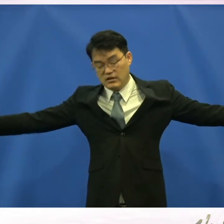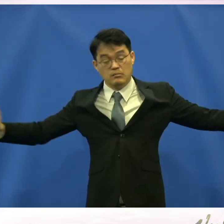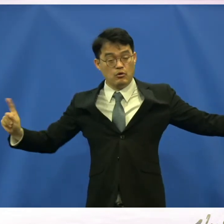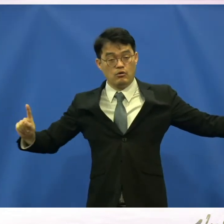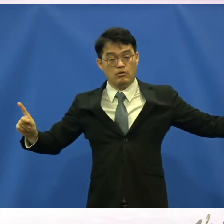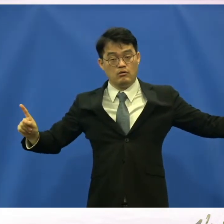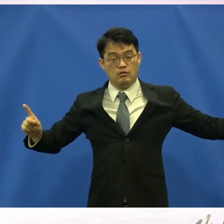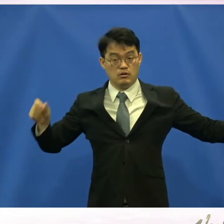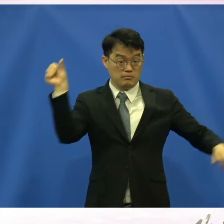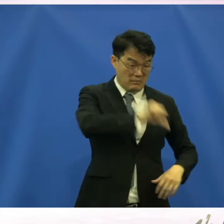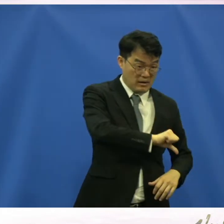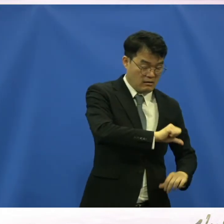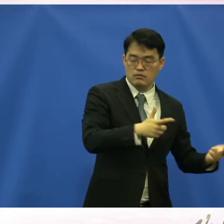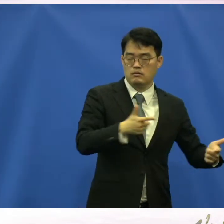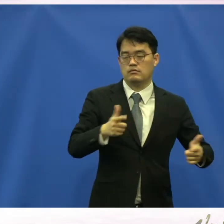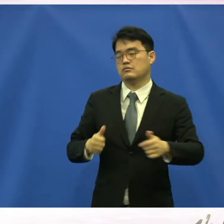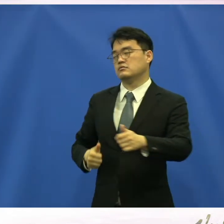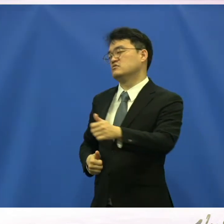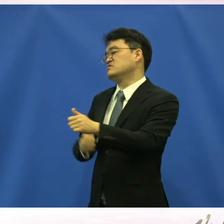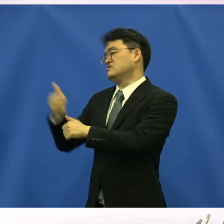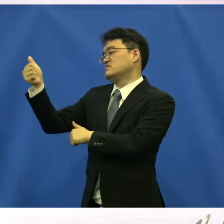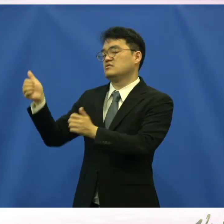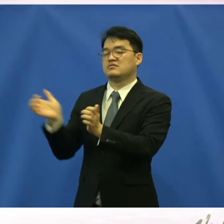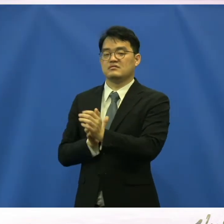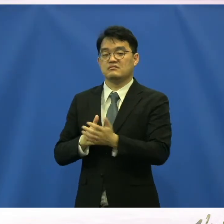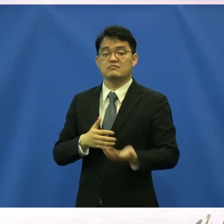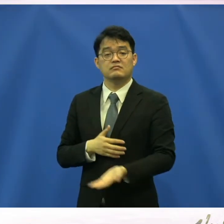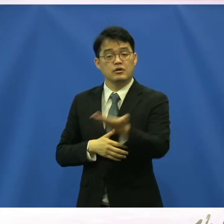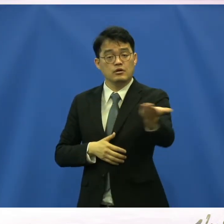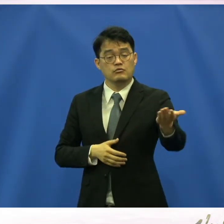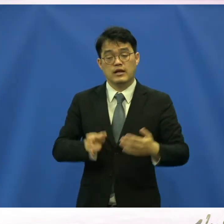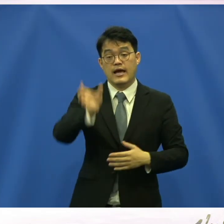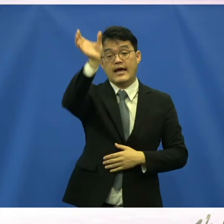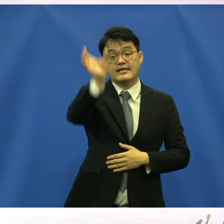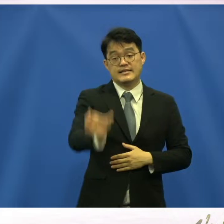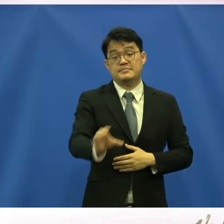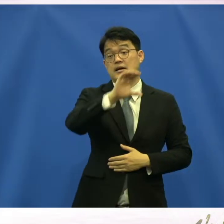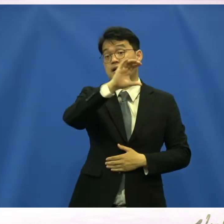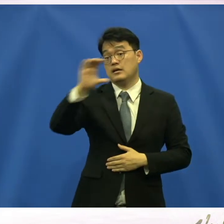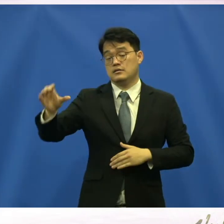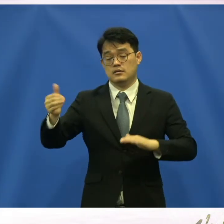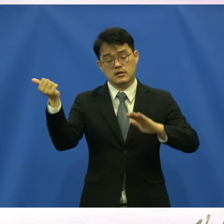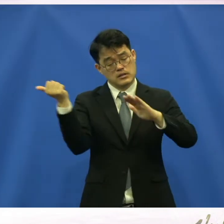성도 여러분, 십자가는 실패가 아닙니다.